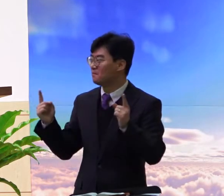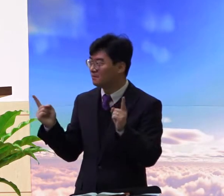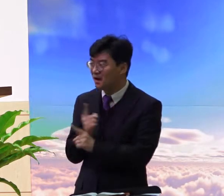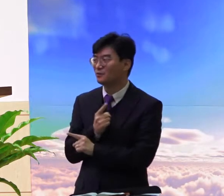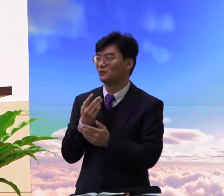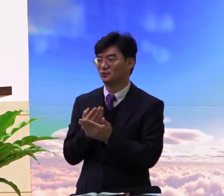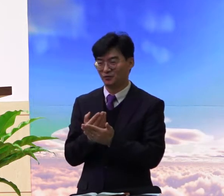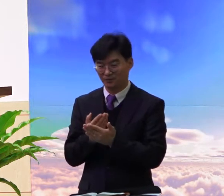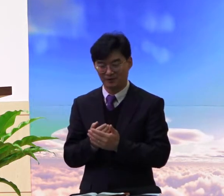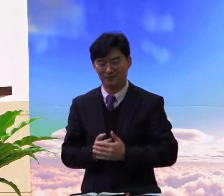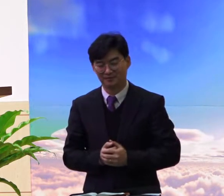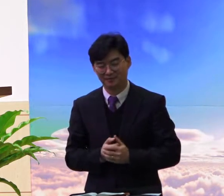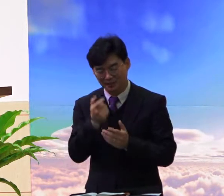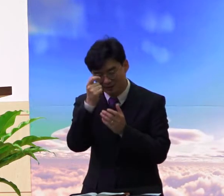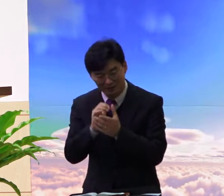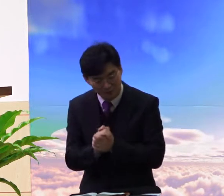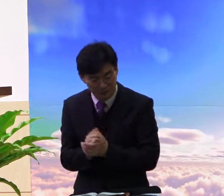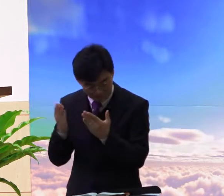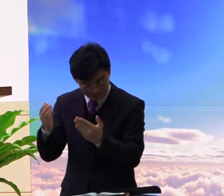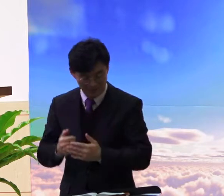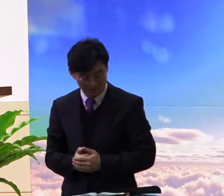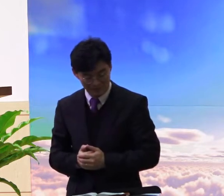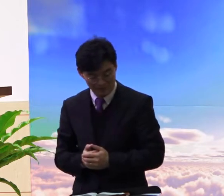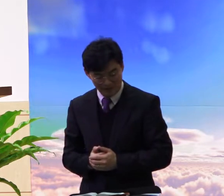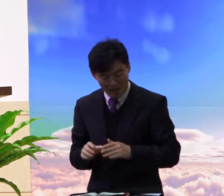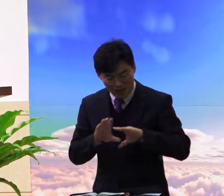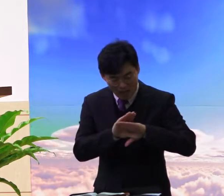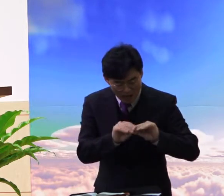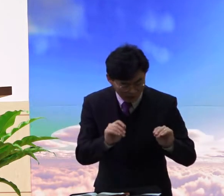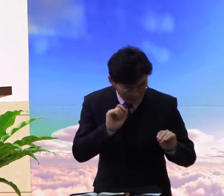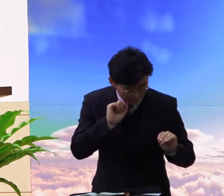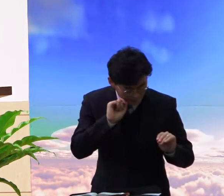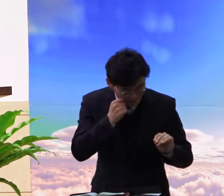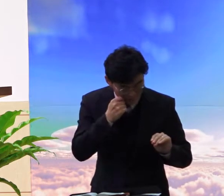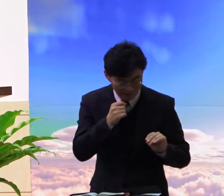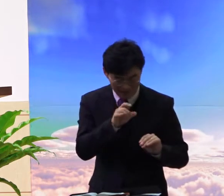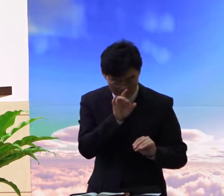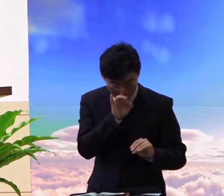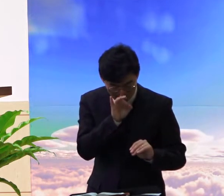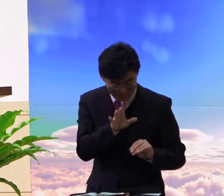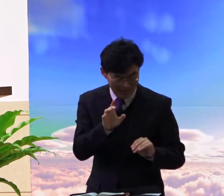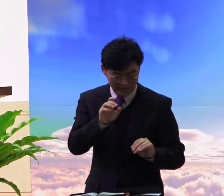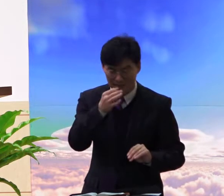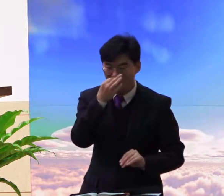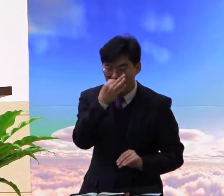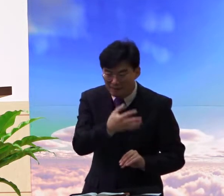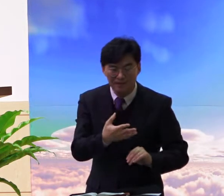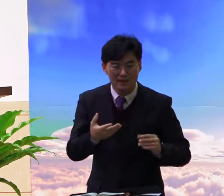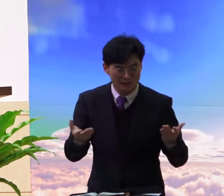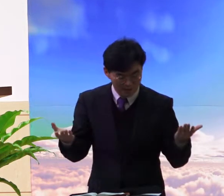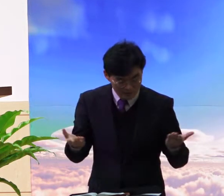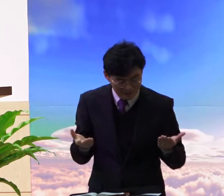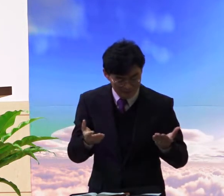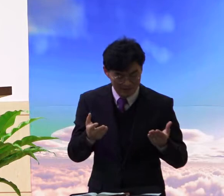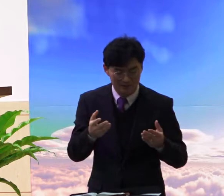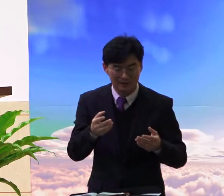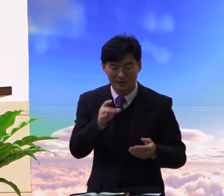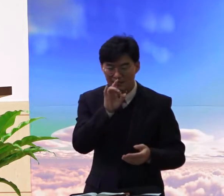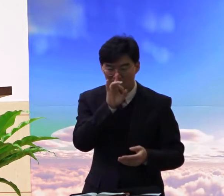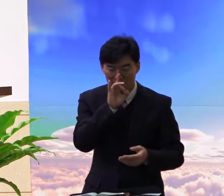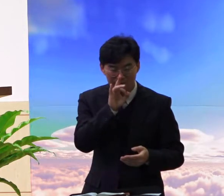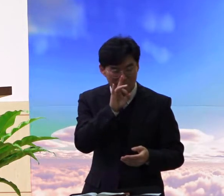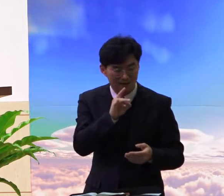상황, 정말 해결할 수 없는 그런 문제들 하나님께 솔직하게 내어놓고 주님께 그 심령을 다